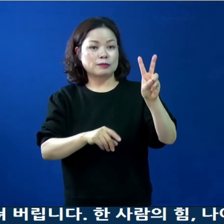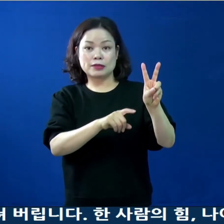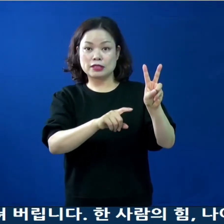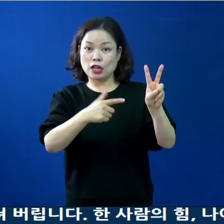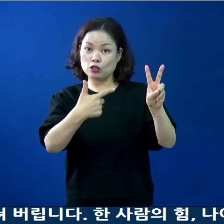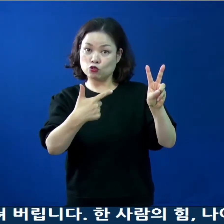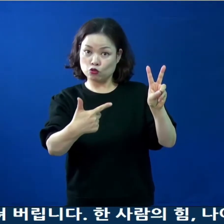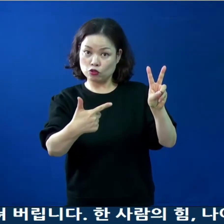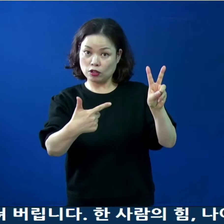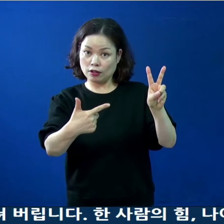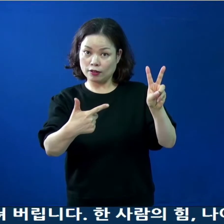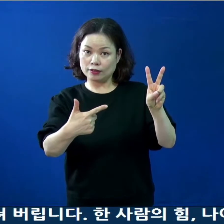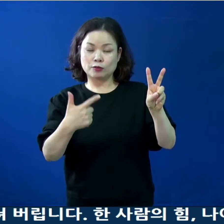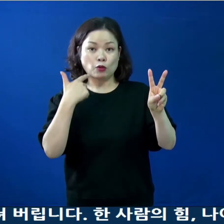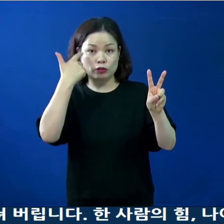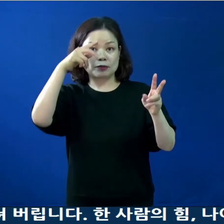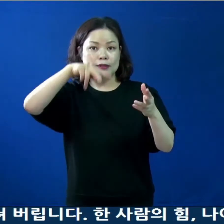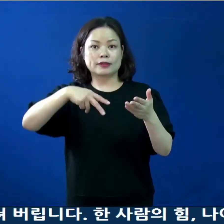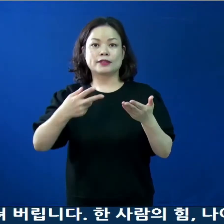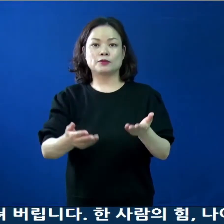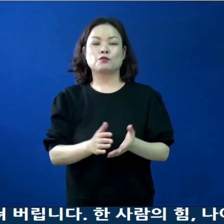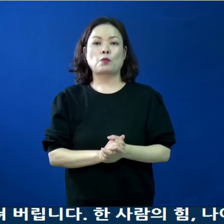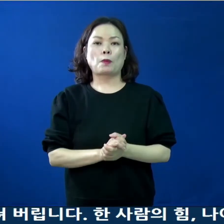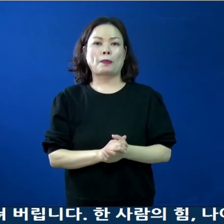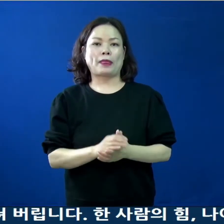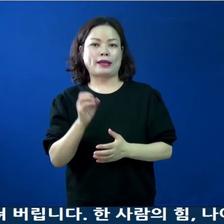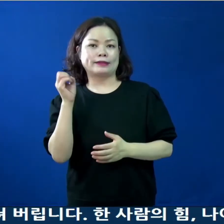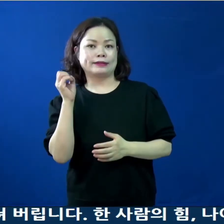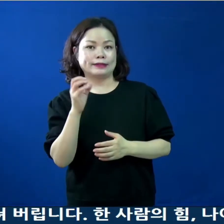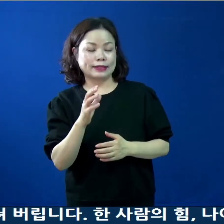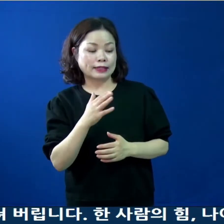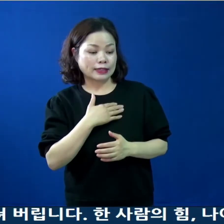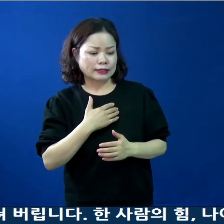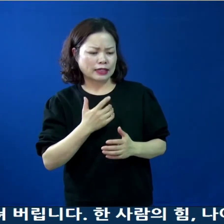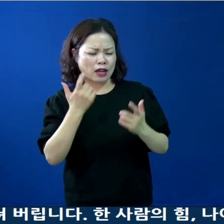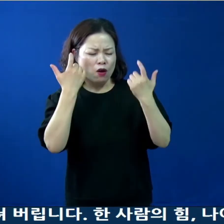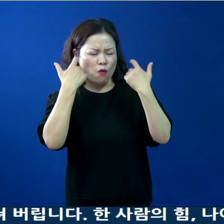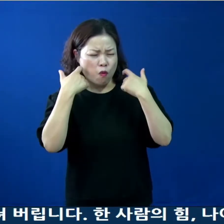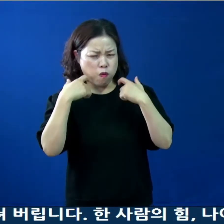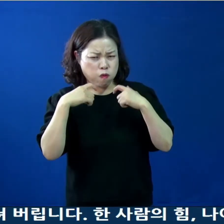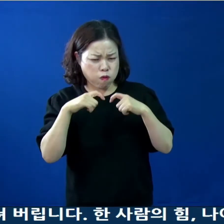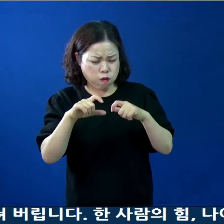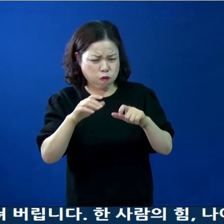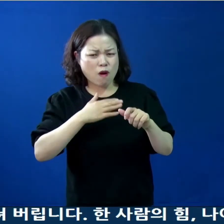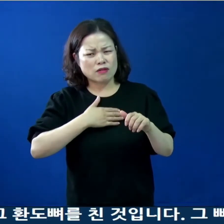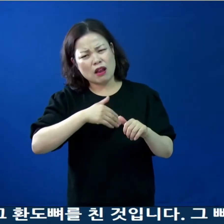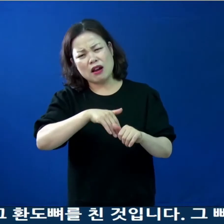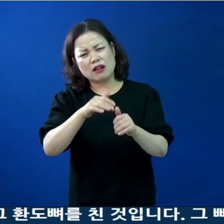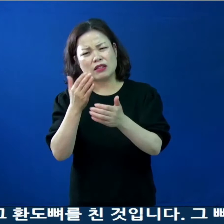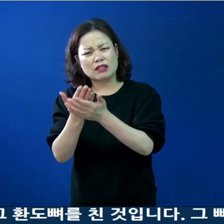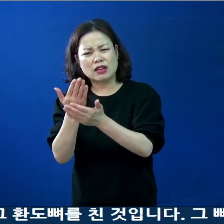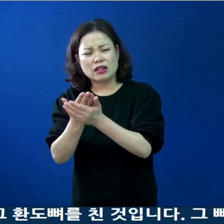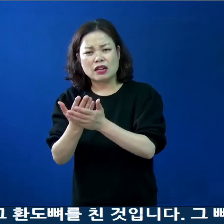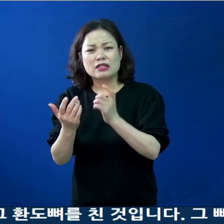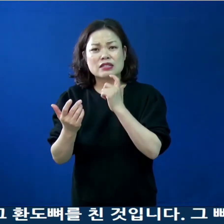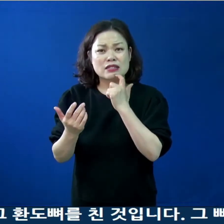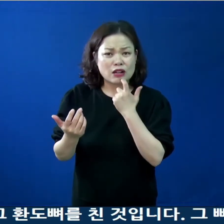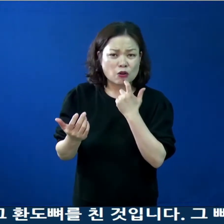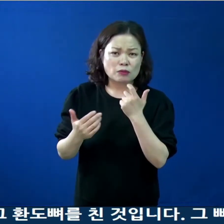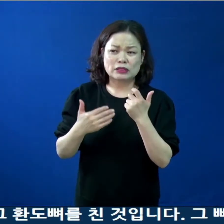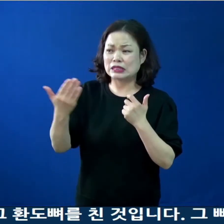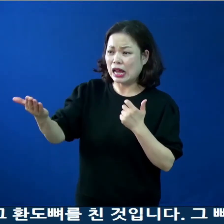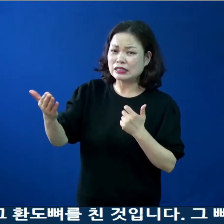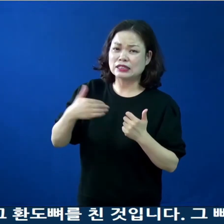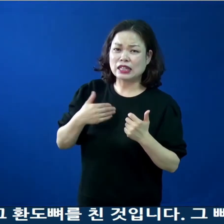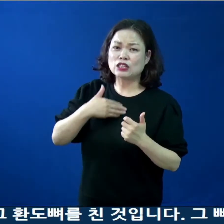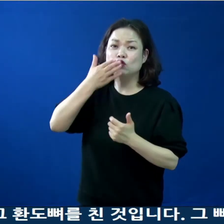26절 제가 읽어드리겠습니다. 그가 이르되 날이 새려하니 나로 가게 하라. 야곱이 이르되